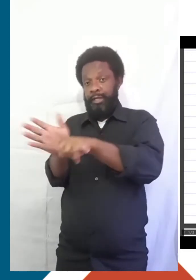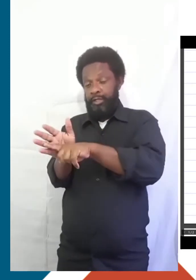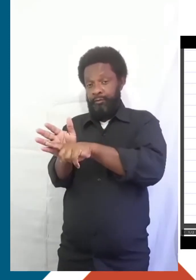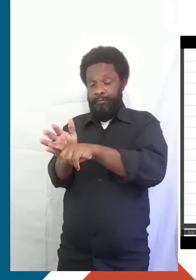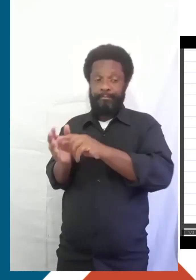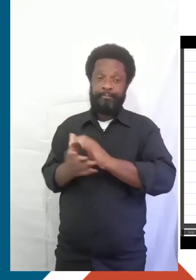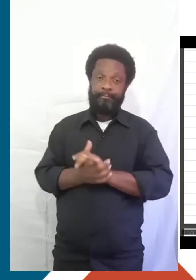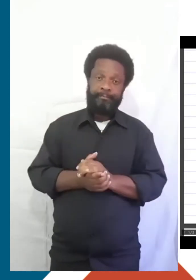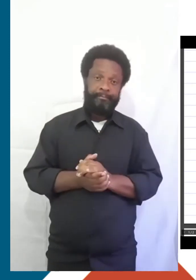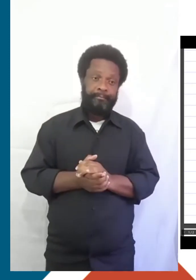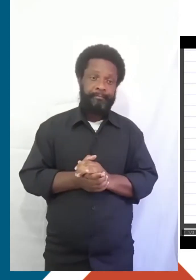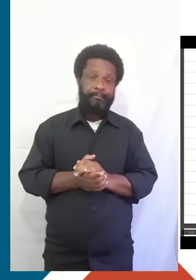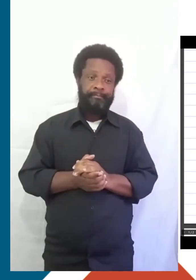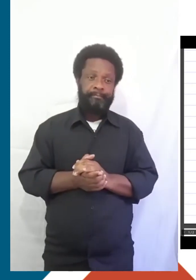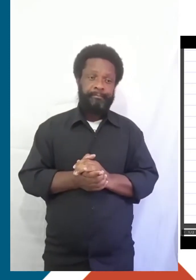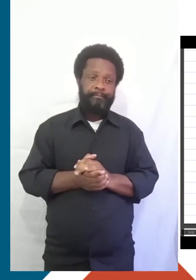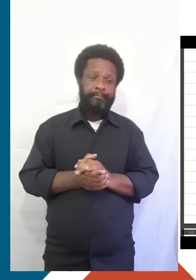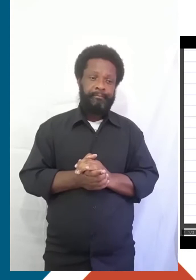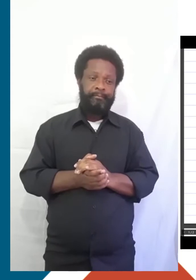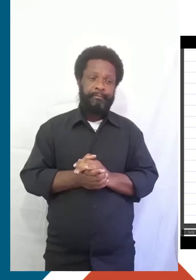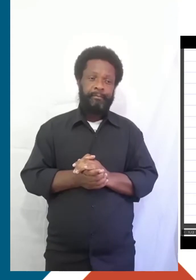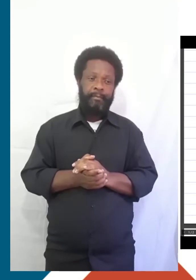negativo e um positivo,